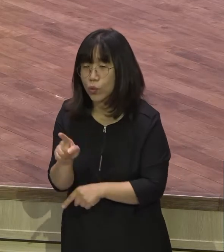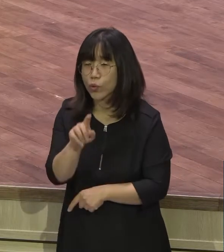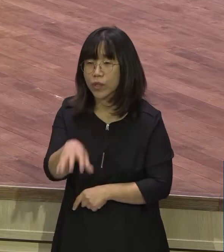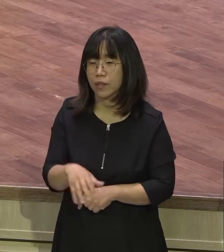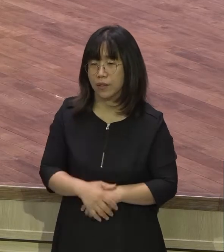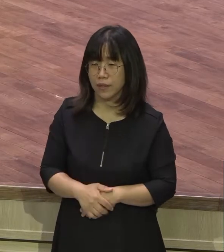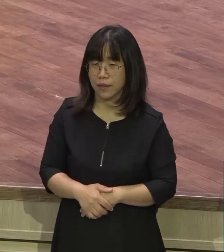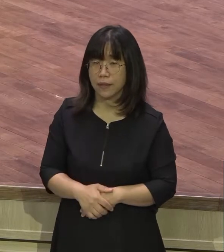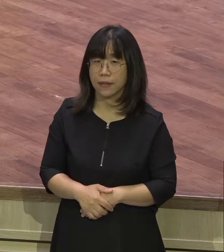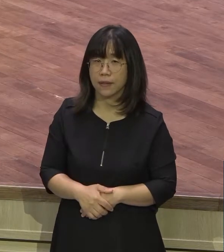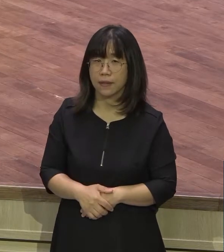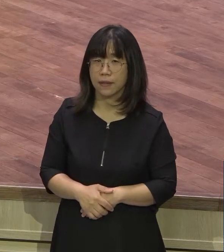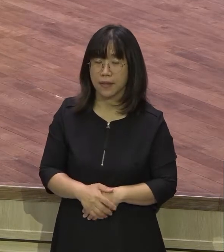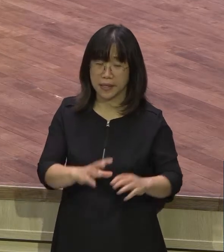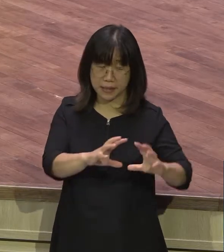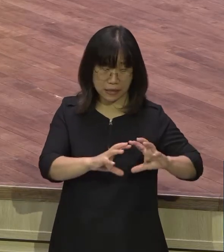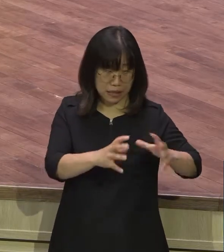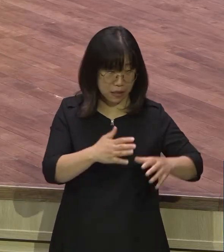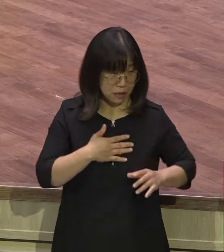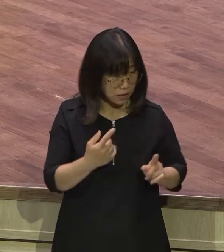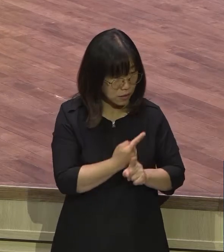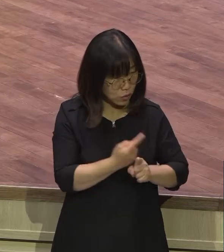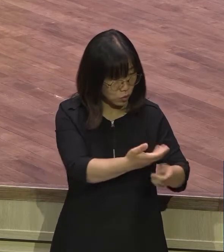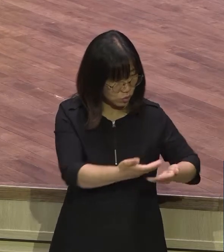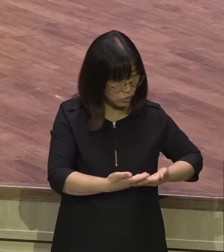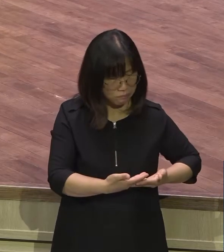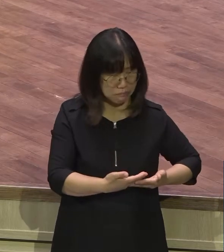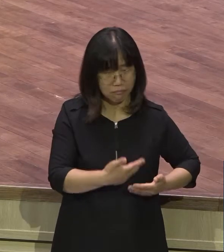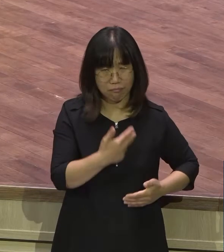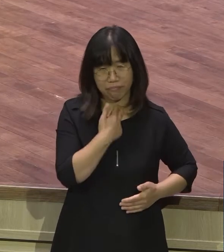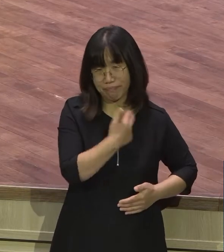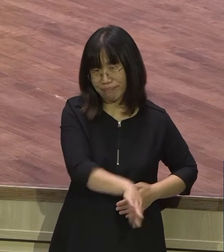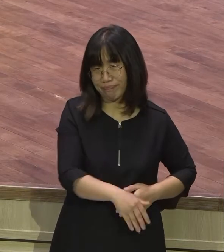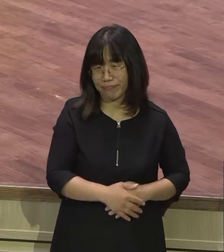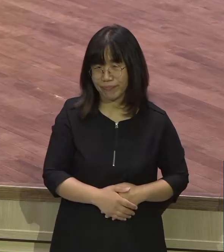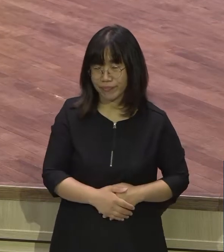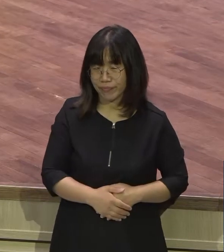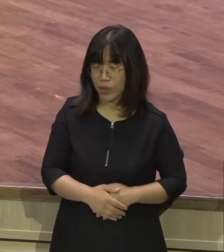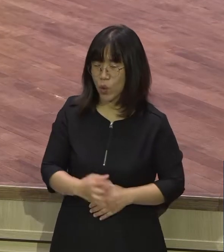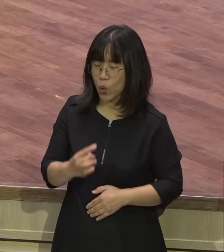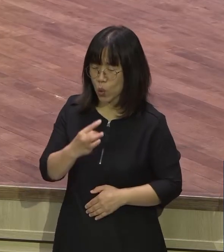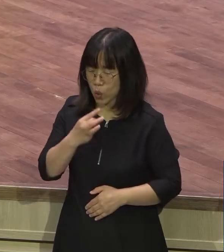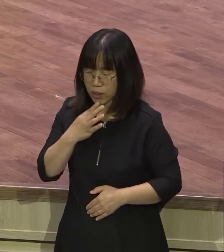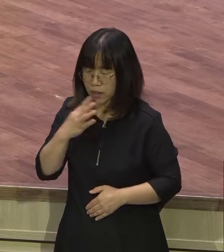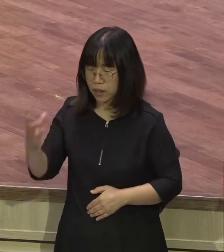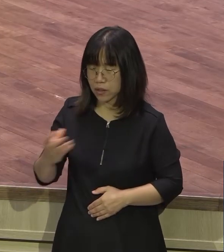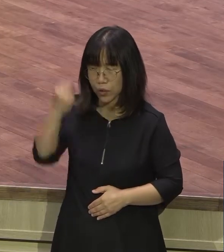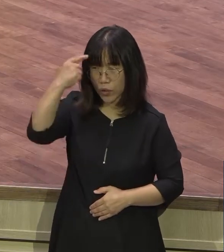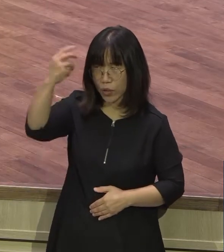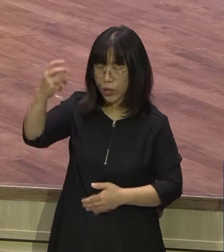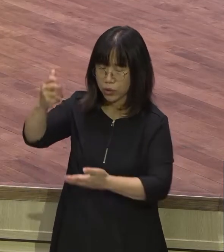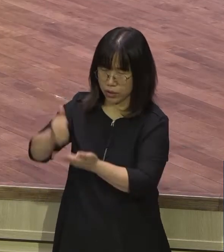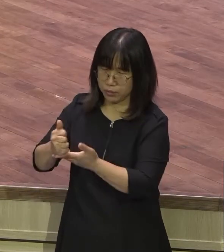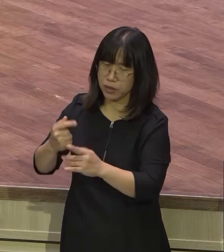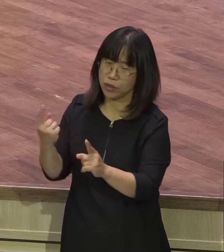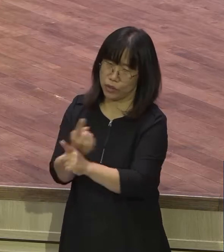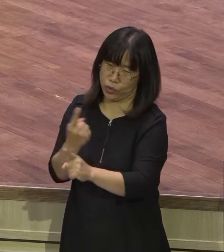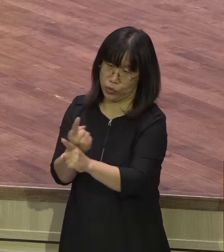세상에 우리를 치료할 대상이 없어요. 오직 예배의 시간에 성령이 치료하셔야 돼요. 성령이